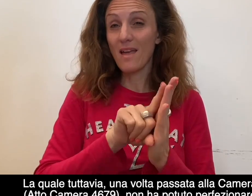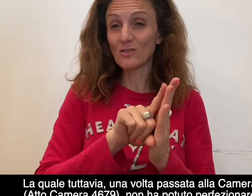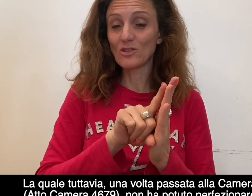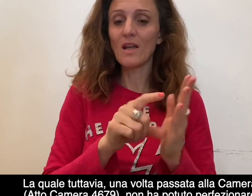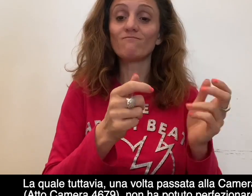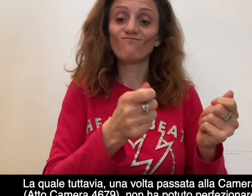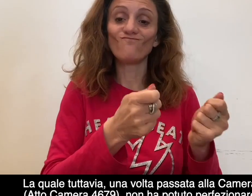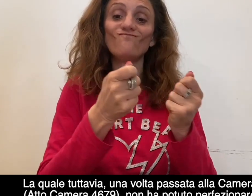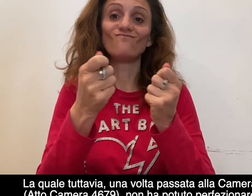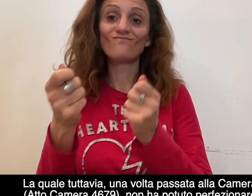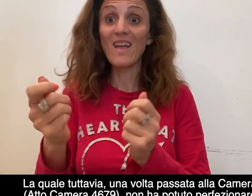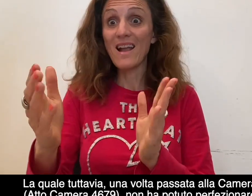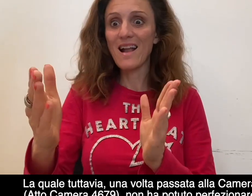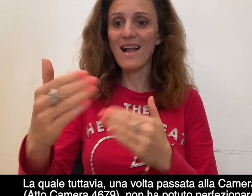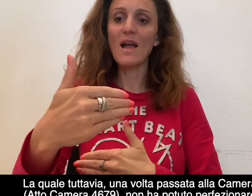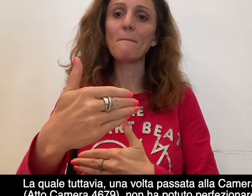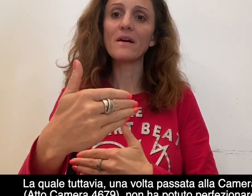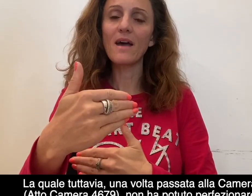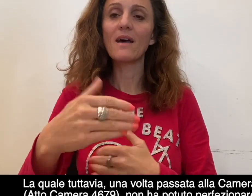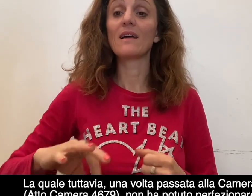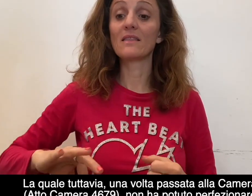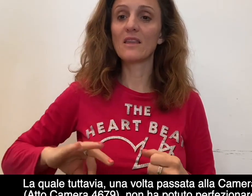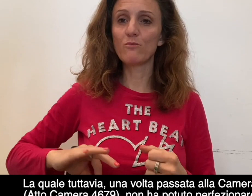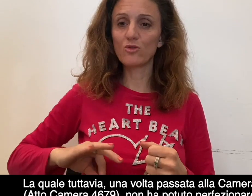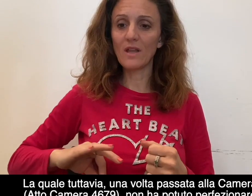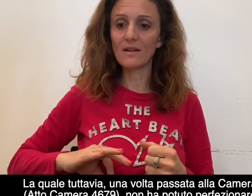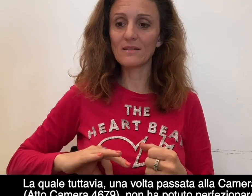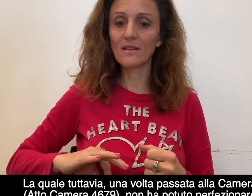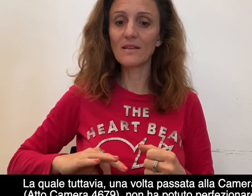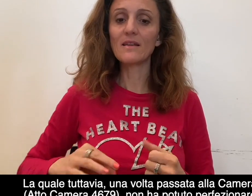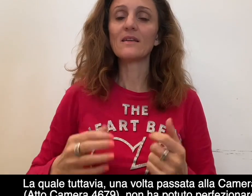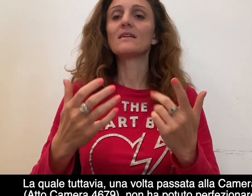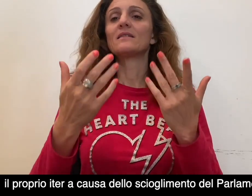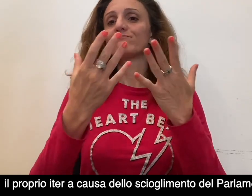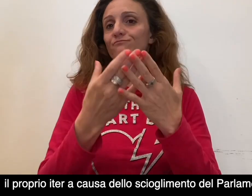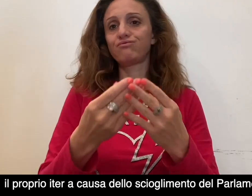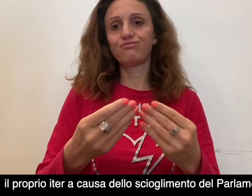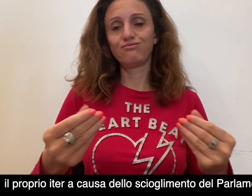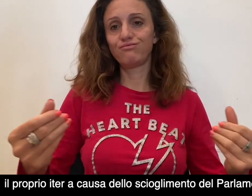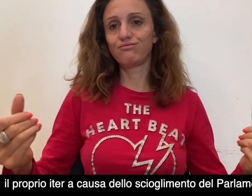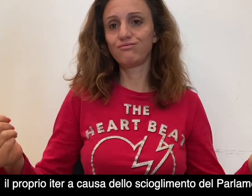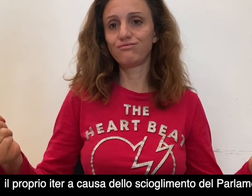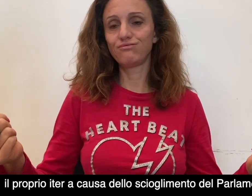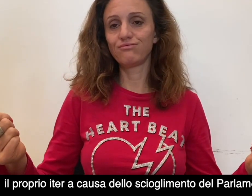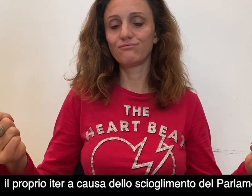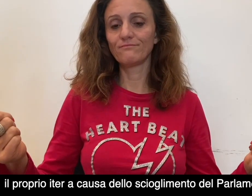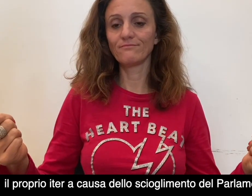volta passata alla camera questa legge non ha potuto perfezionare il proprio iter a